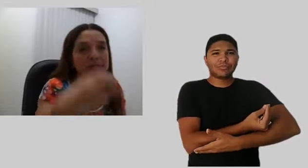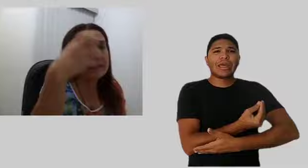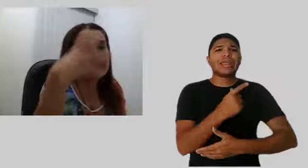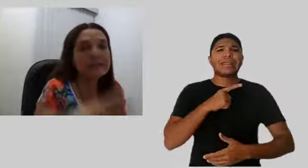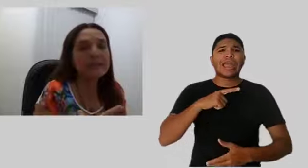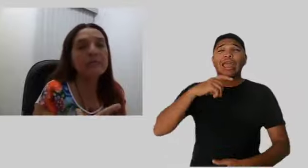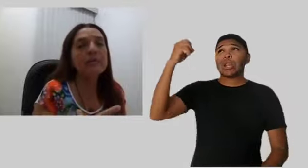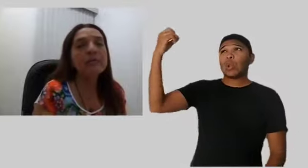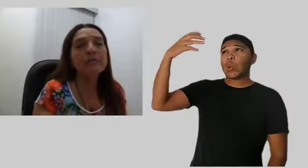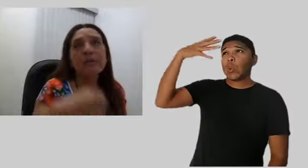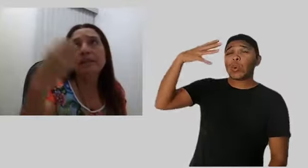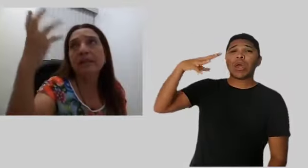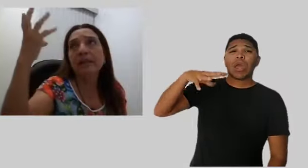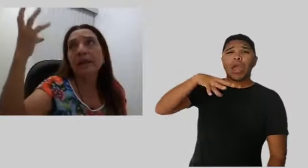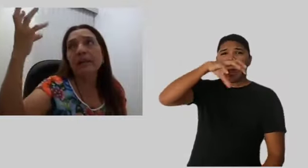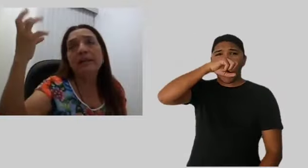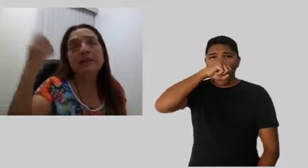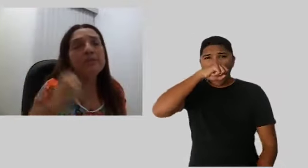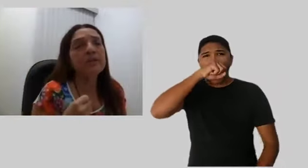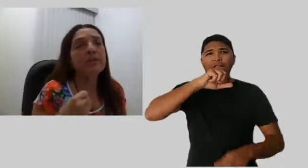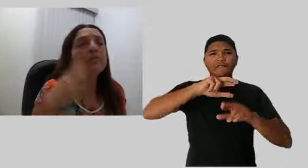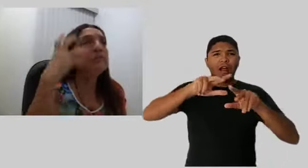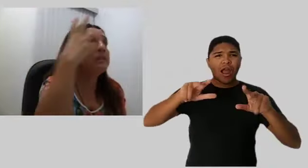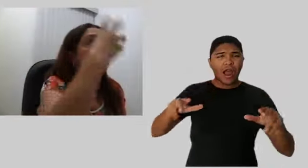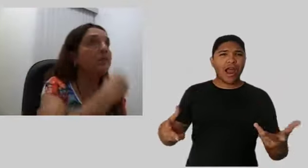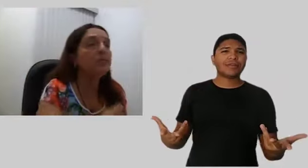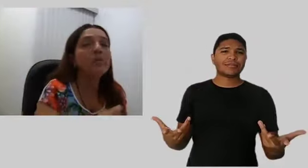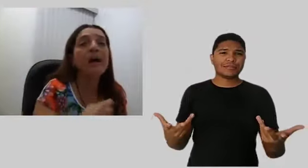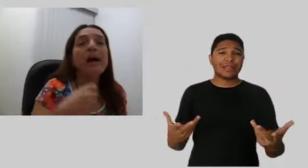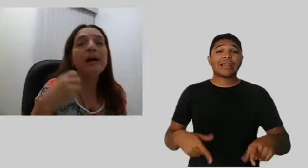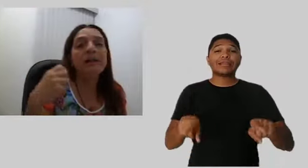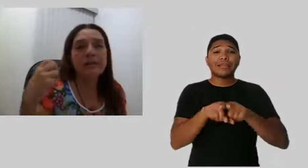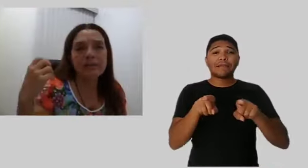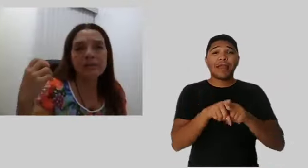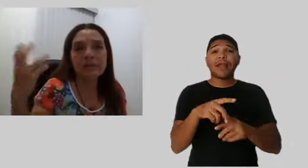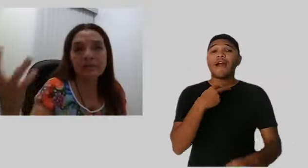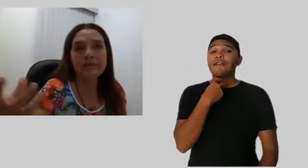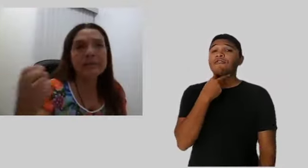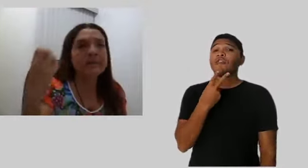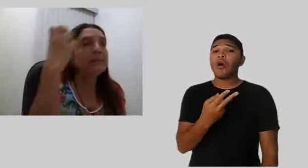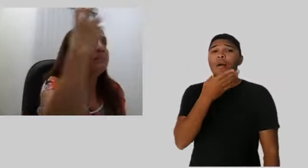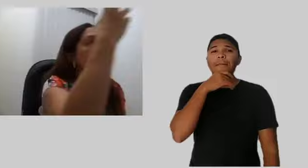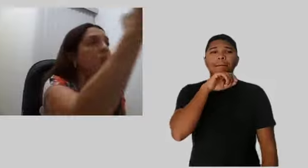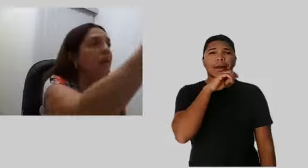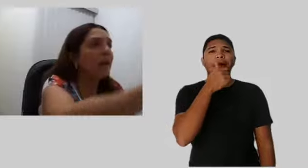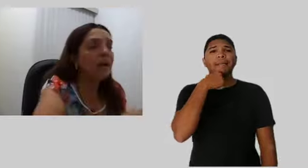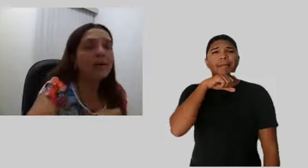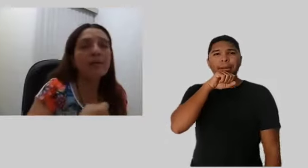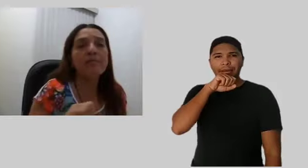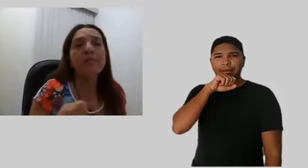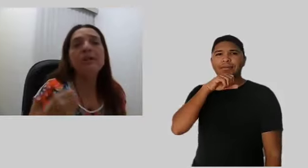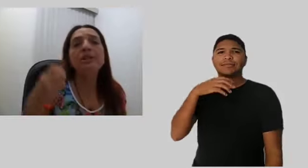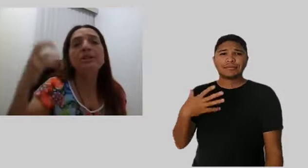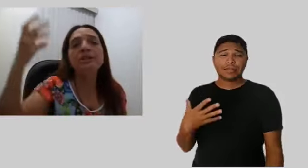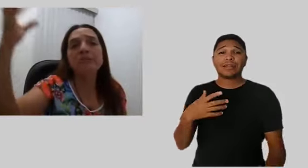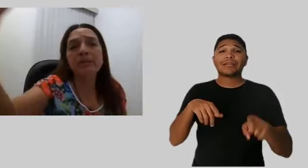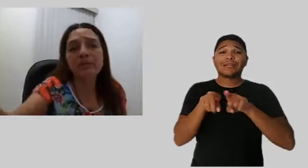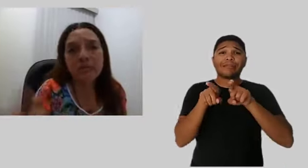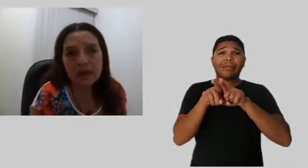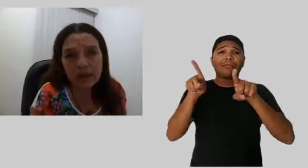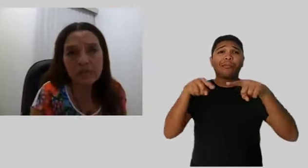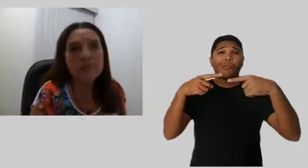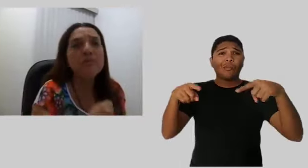é de forma intensa. Você nasceu, você já está recebendo a luz, recebendo o ar, né? Coisas físicas, recebendo a